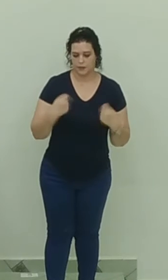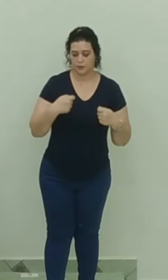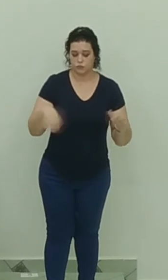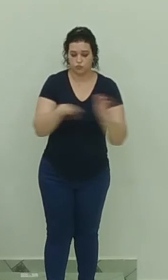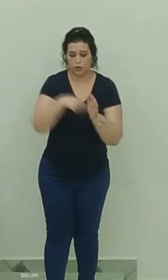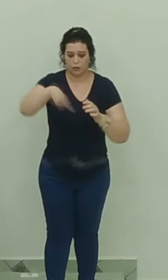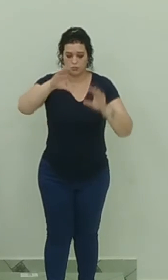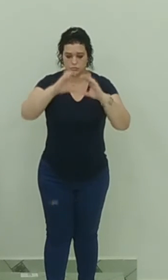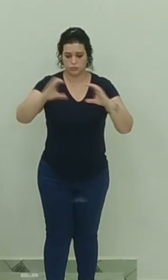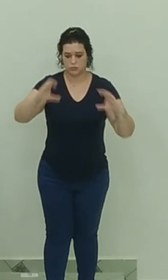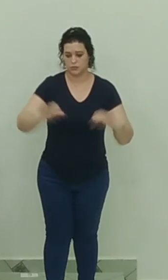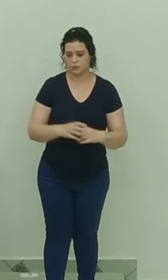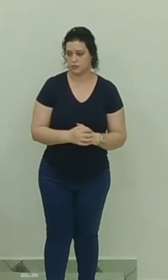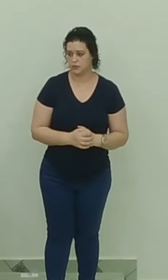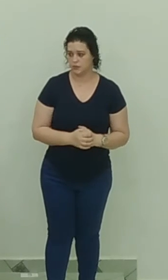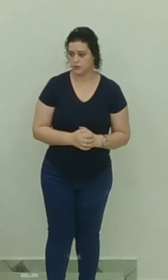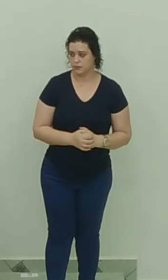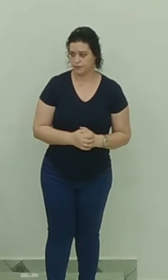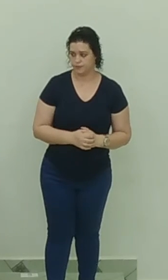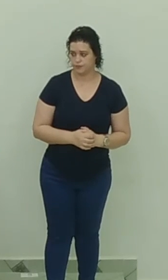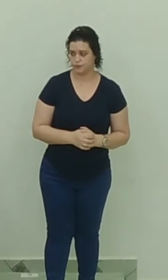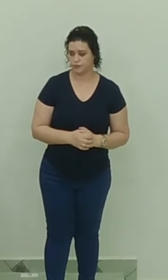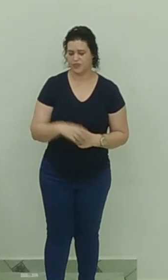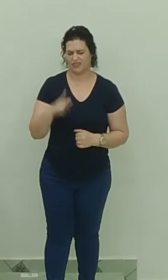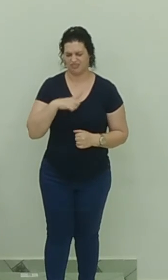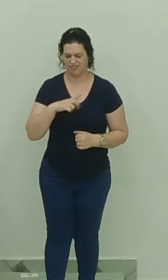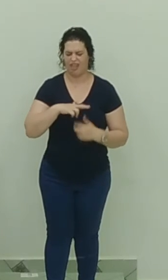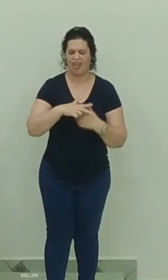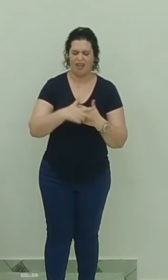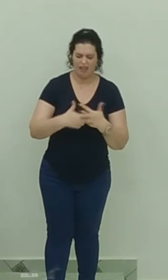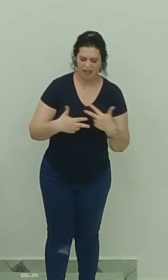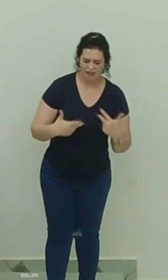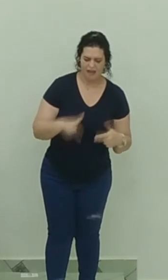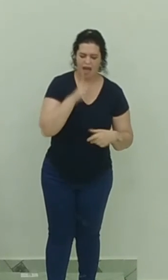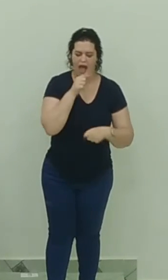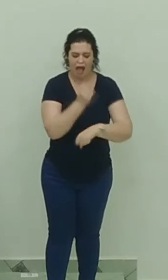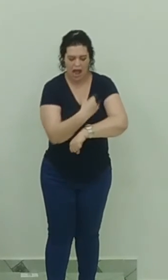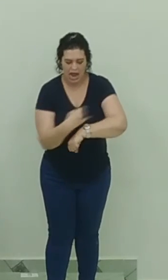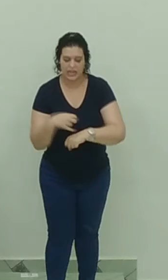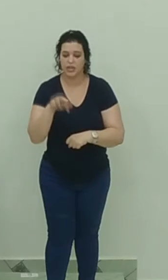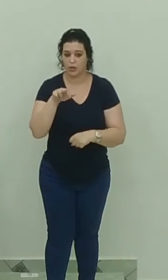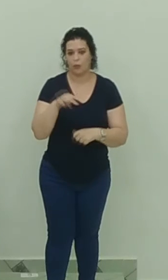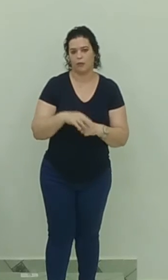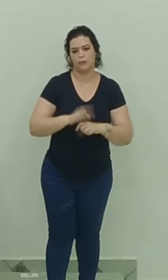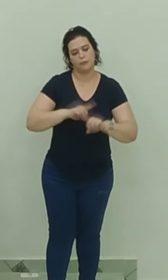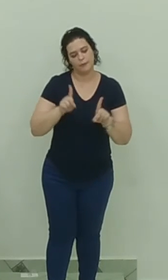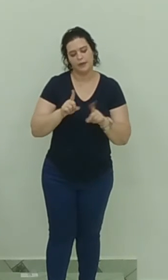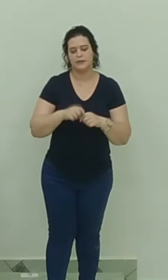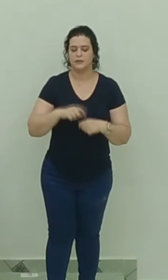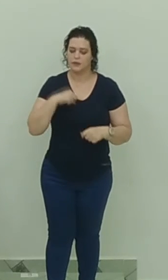tem muito Jordão para atravessar, tem muito Jericó para derrubar, e vamos chegar lá, porque é assim que Deus quer. Deus te